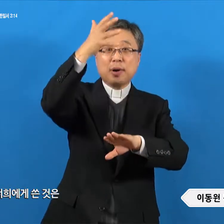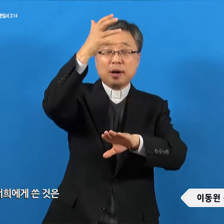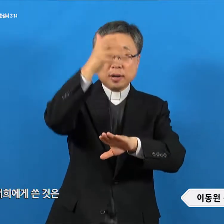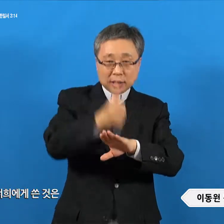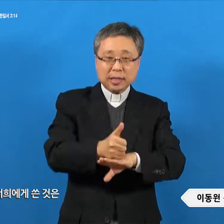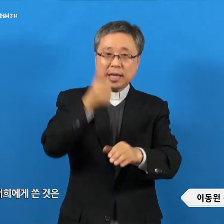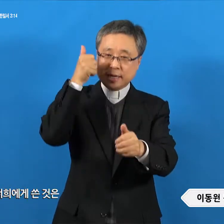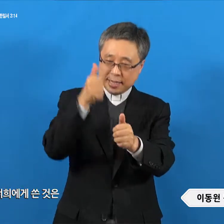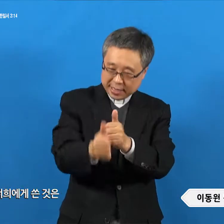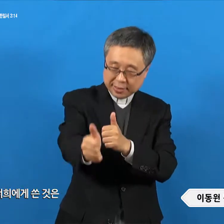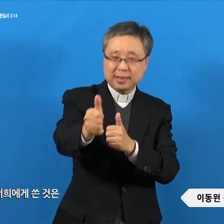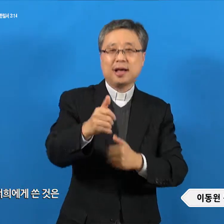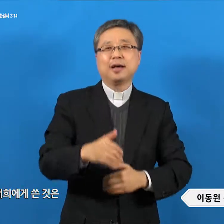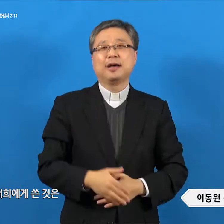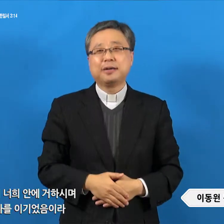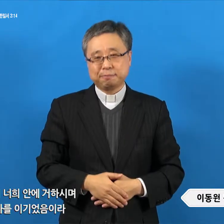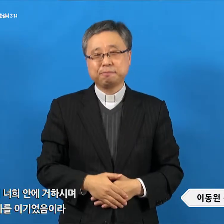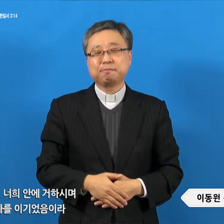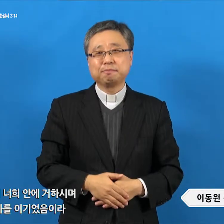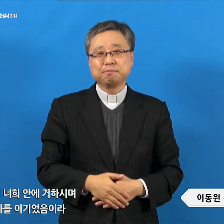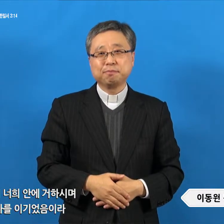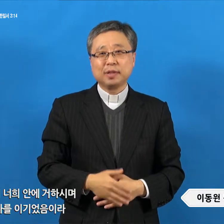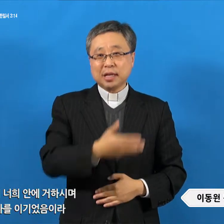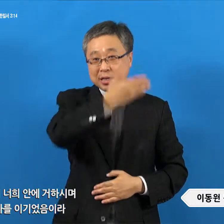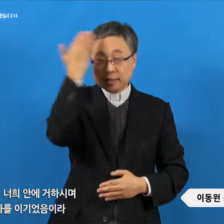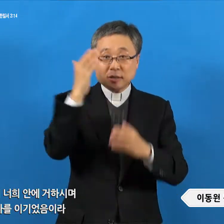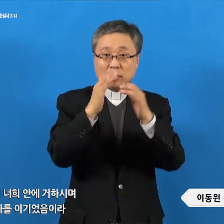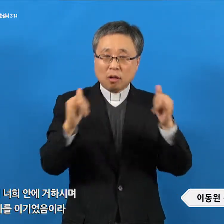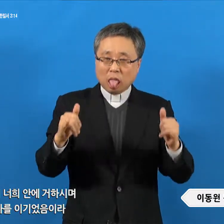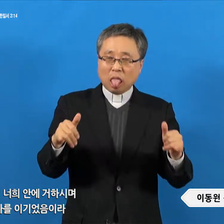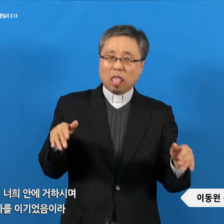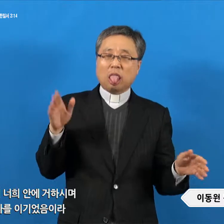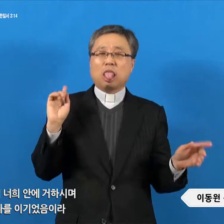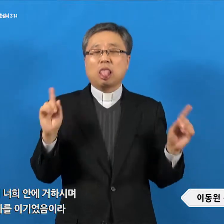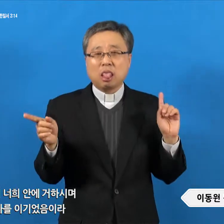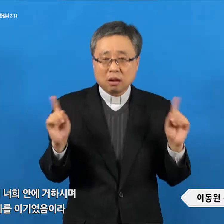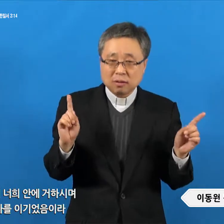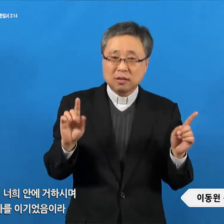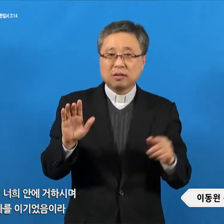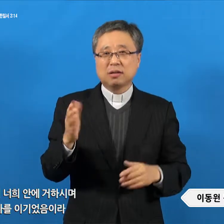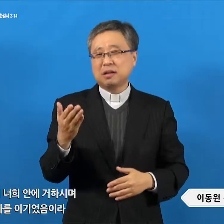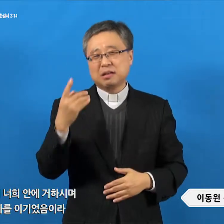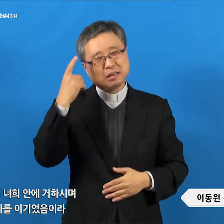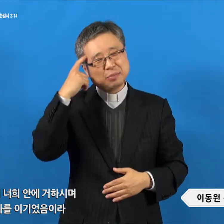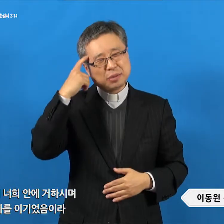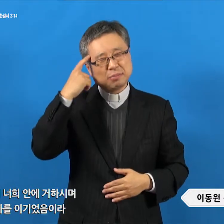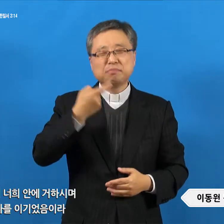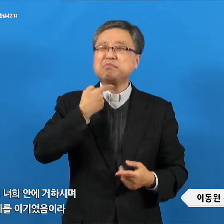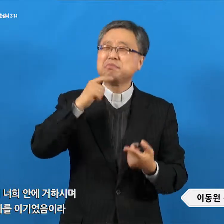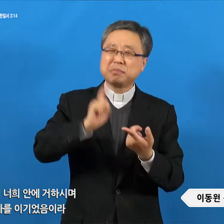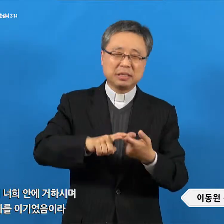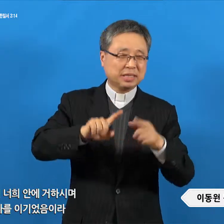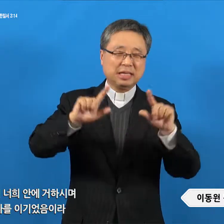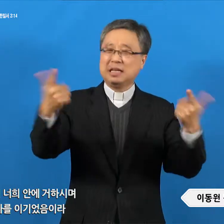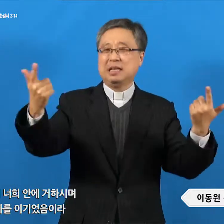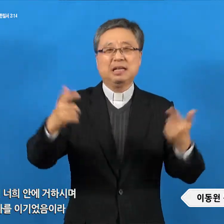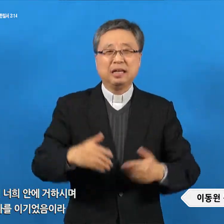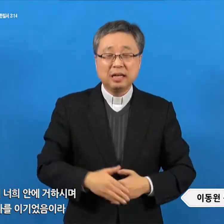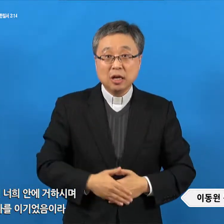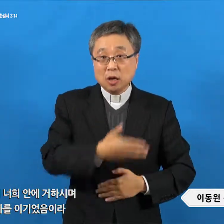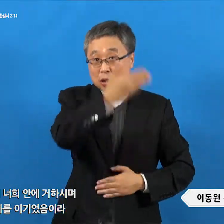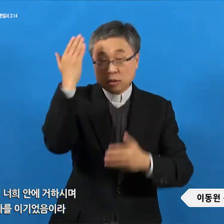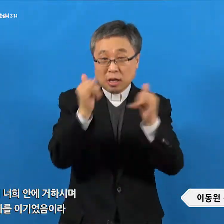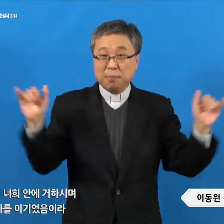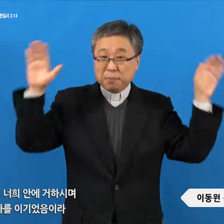마지막에 이긴다. 청년이 빌빌댄다. 청년의 이미지에 맞지 않죠. 네.